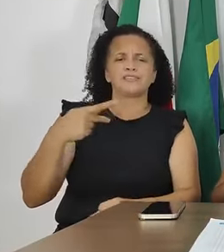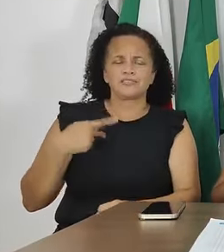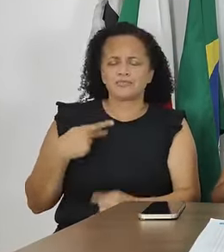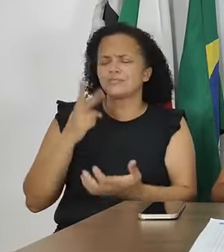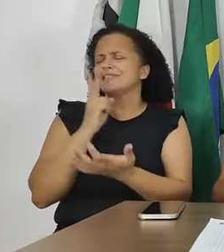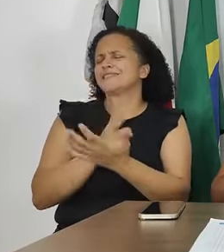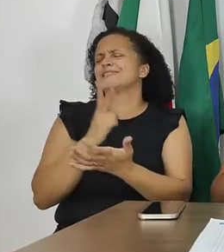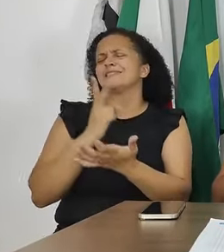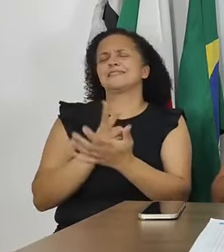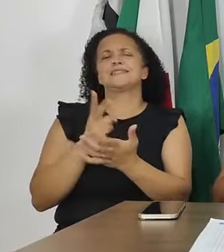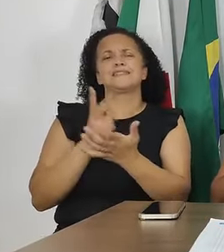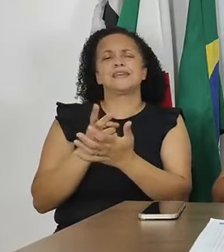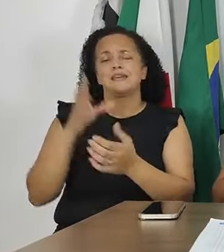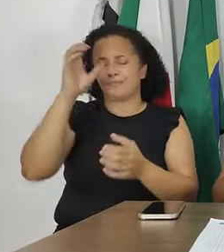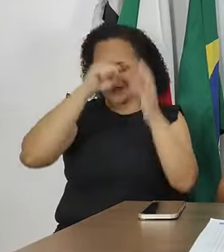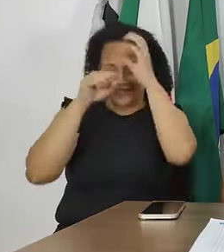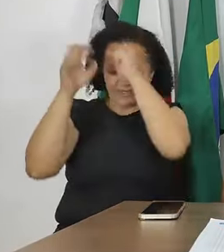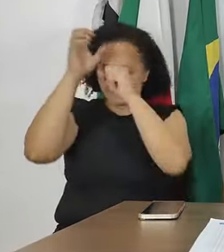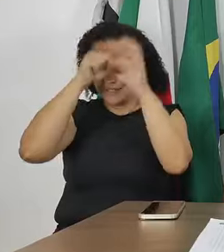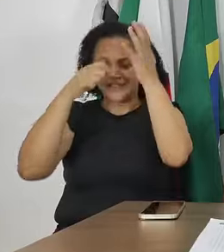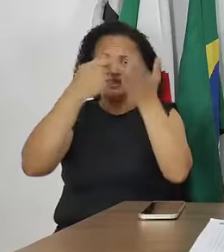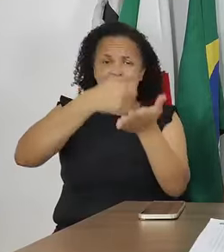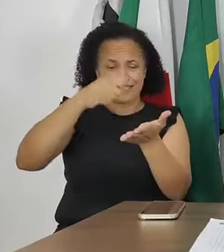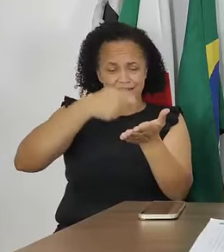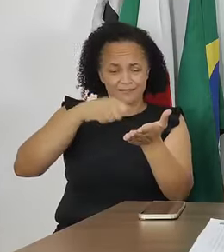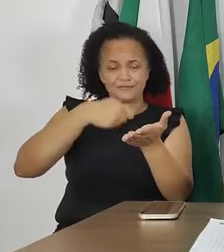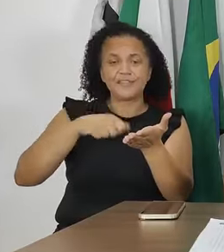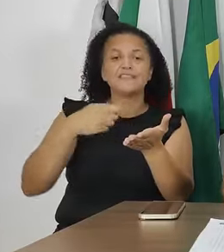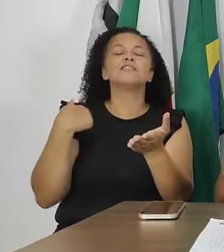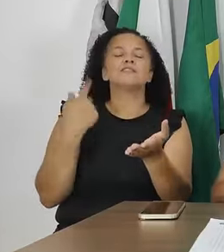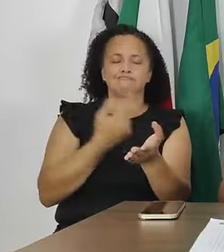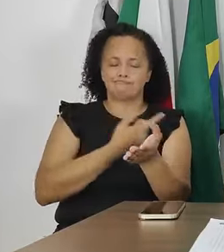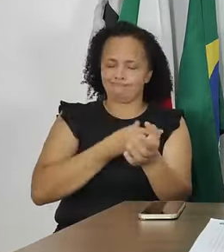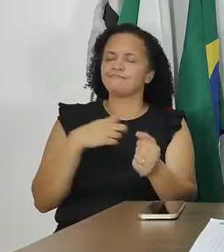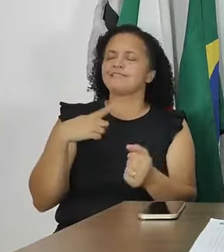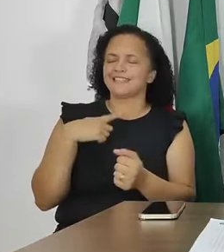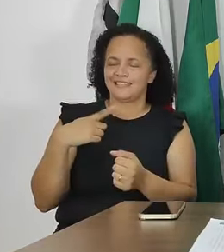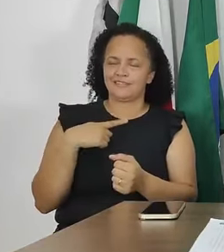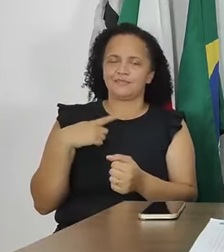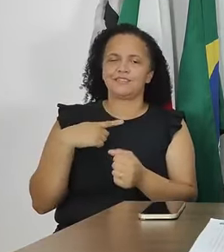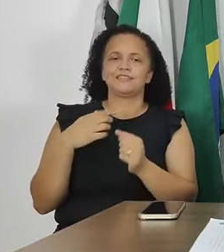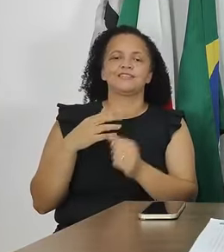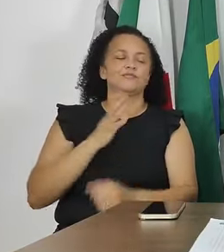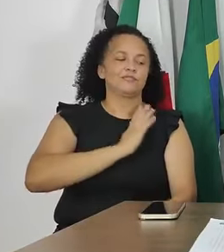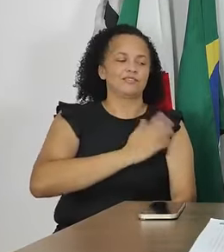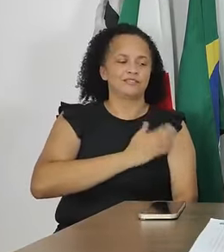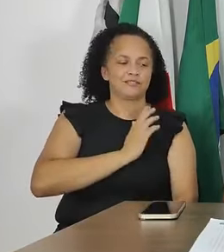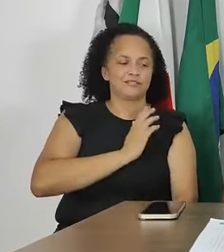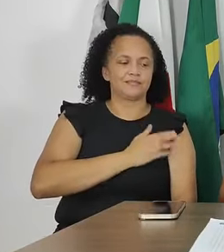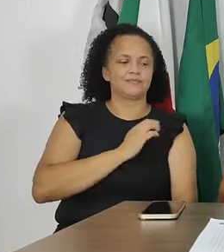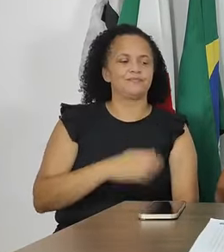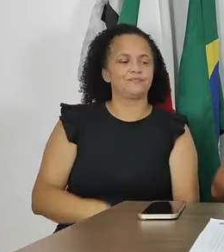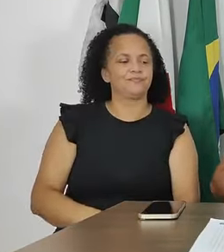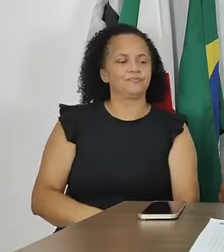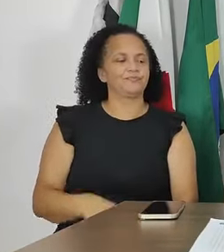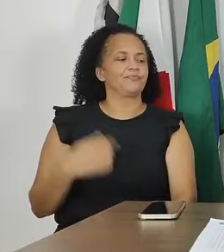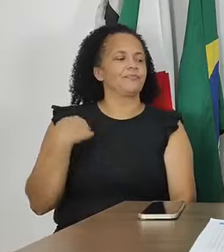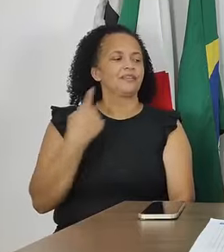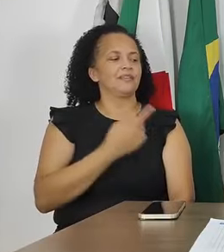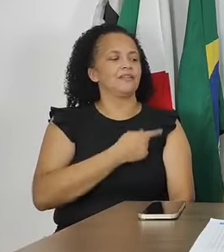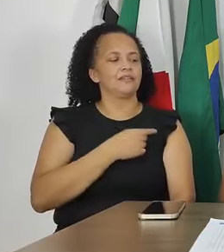valioso para ter essas verdades nos nossos corações. Que a gente possa ser esse Samuel do capítulo 3, versículo